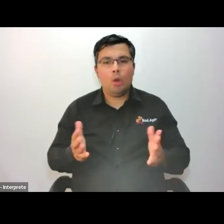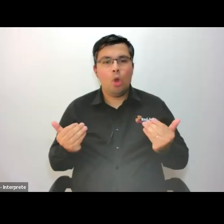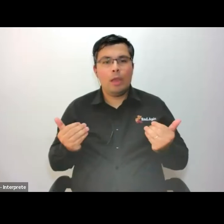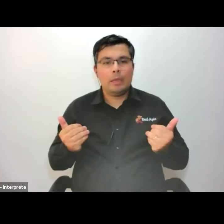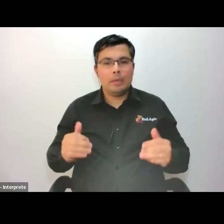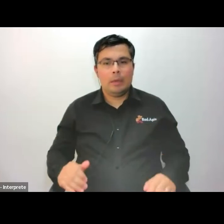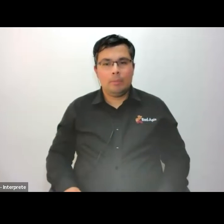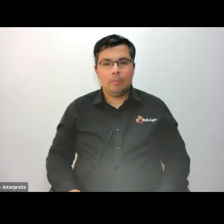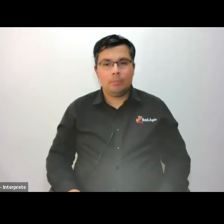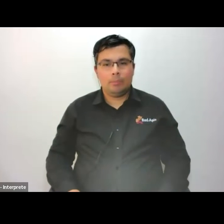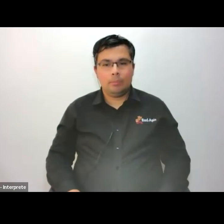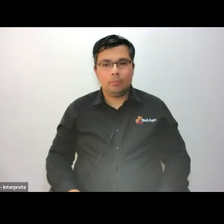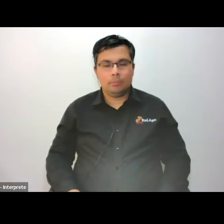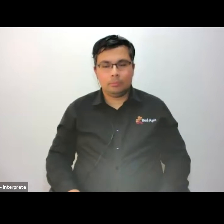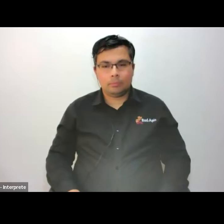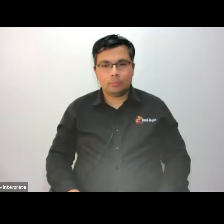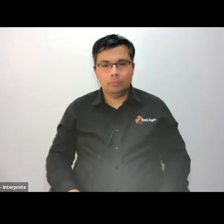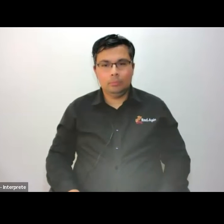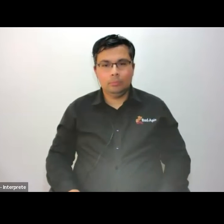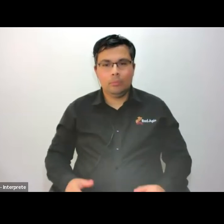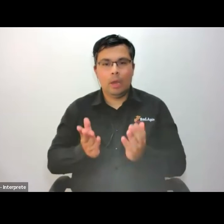Excelente pregunta, muy, muy, muy importante.